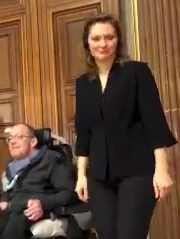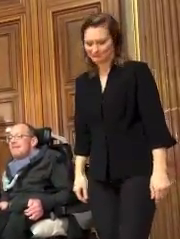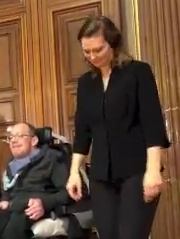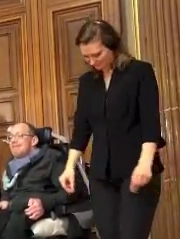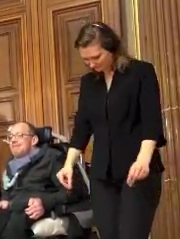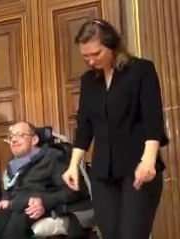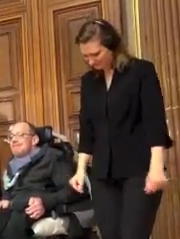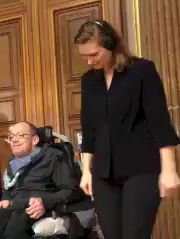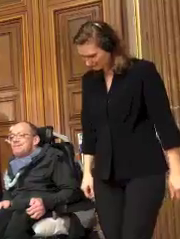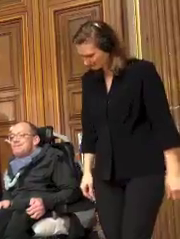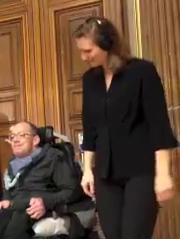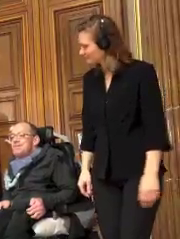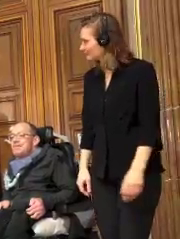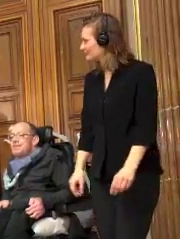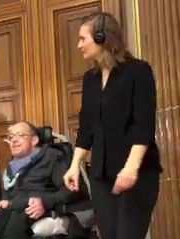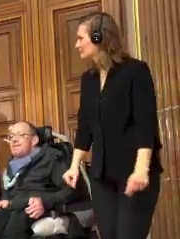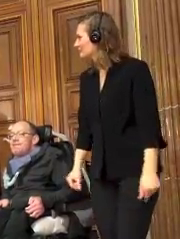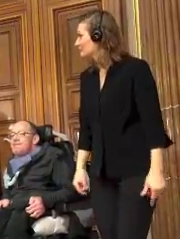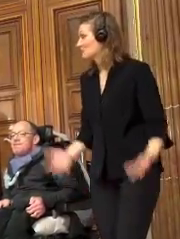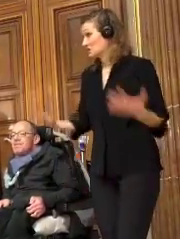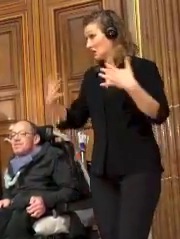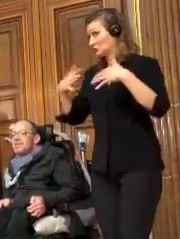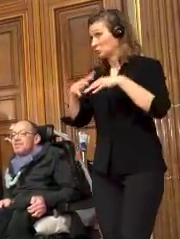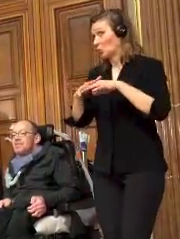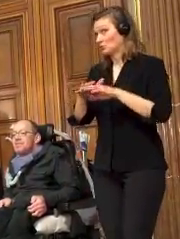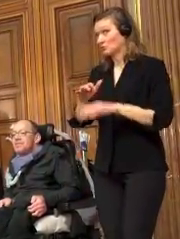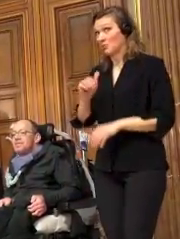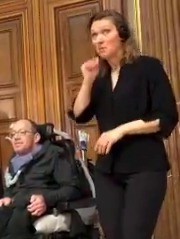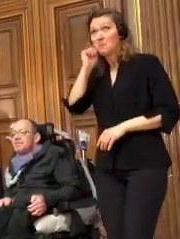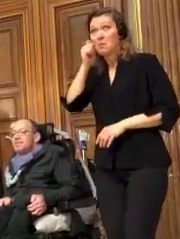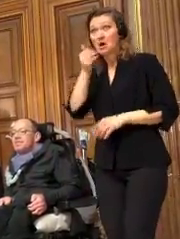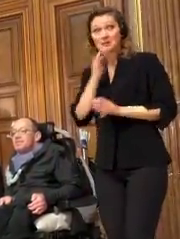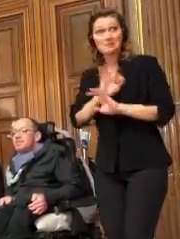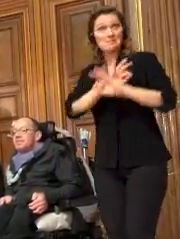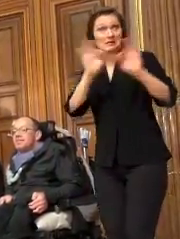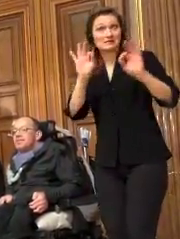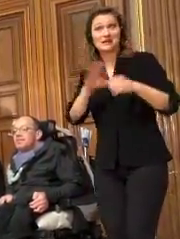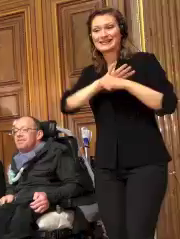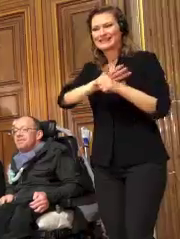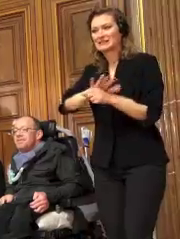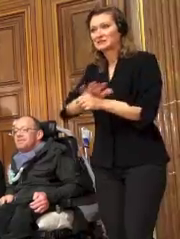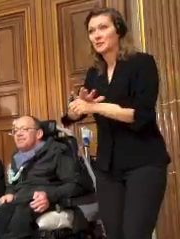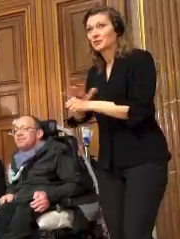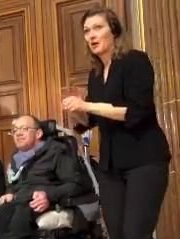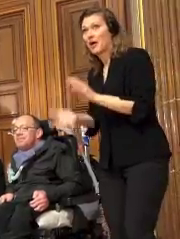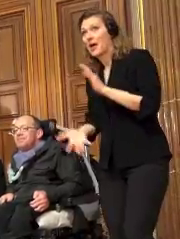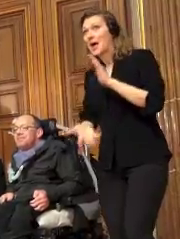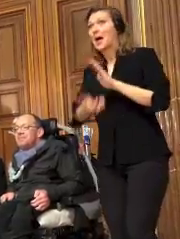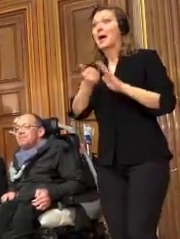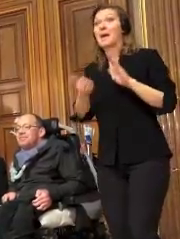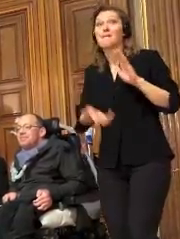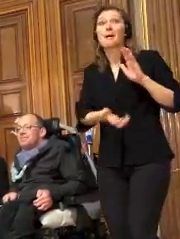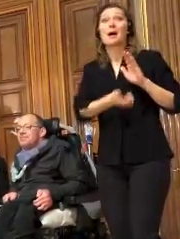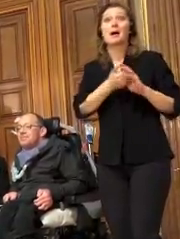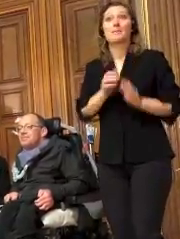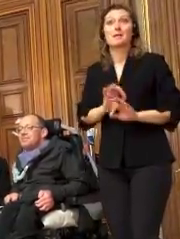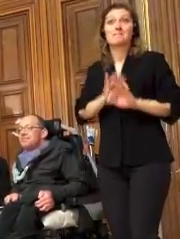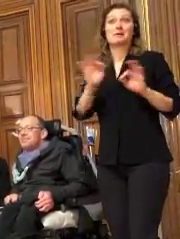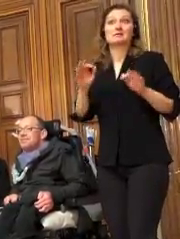Wir werden die integriert. Vielleicht wird die Diener diskriminiert. Vielleicht wird das Wort besser.